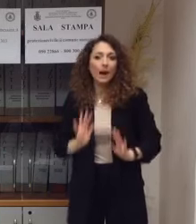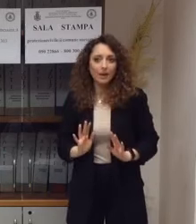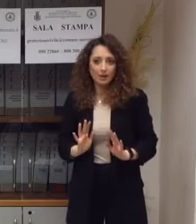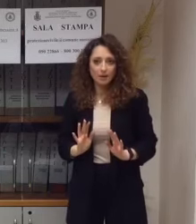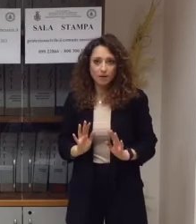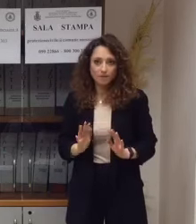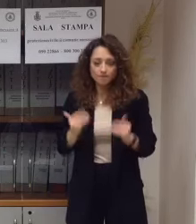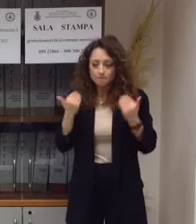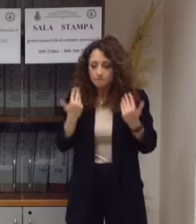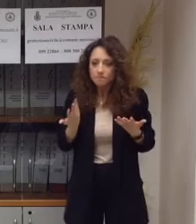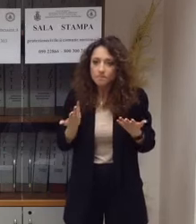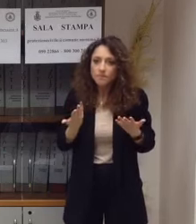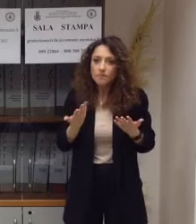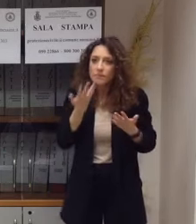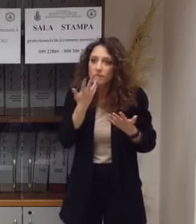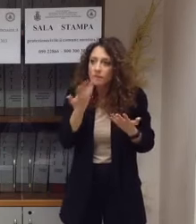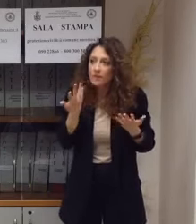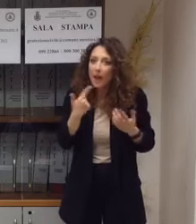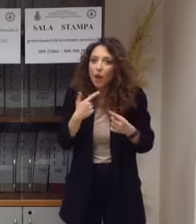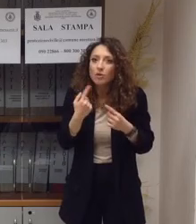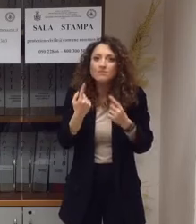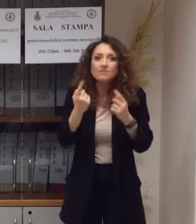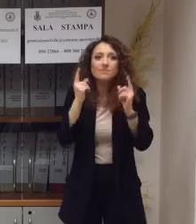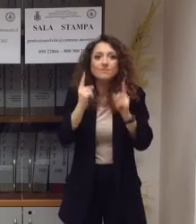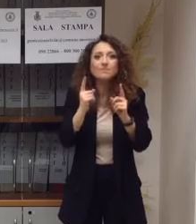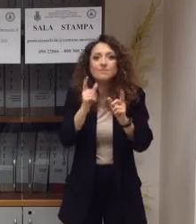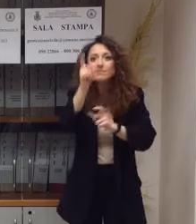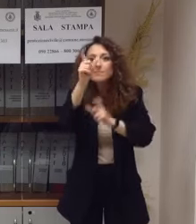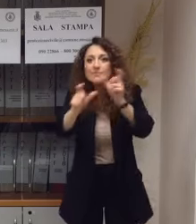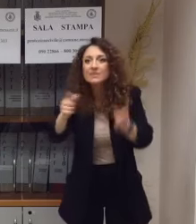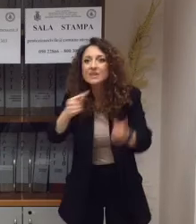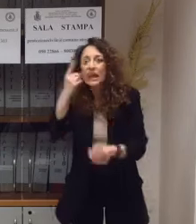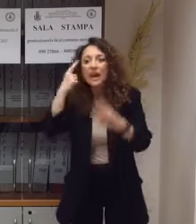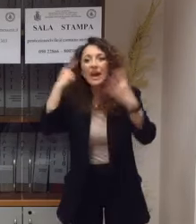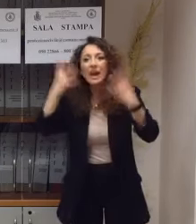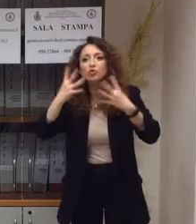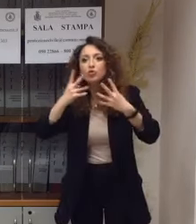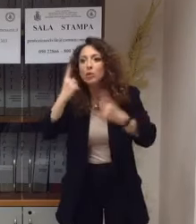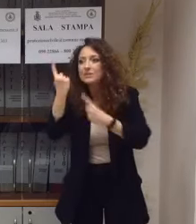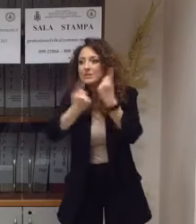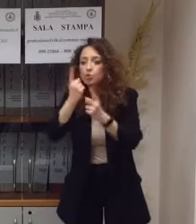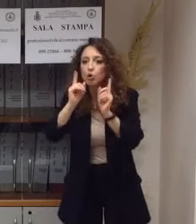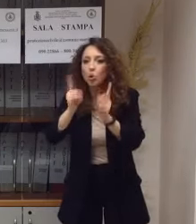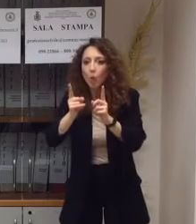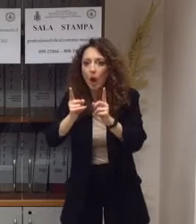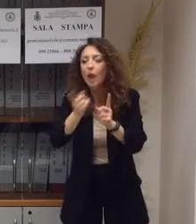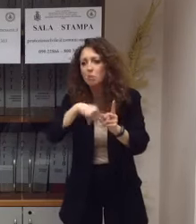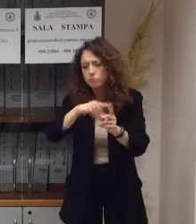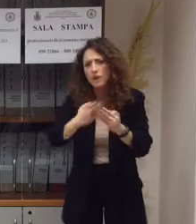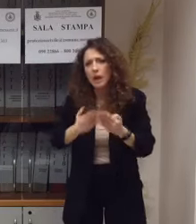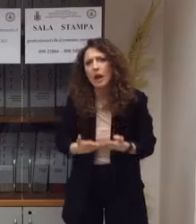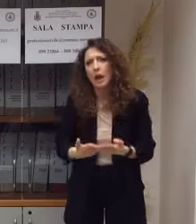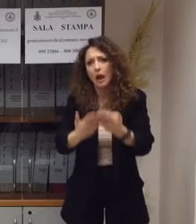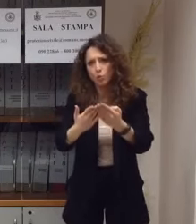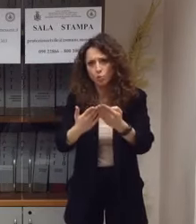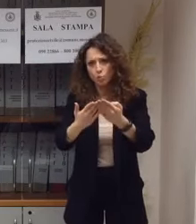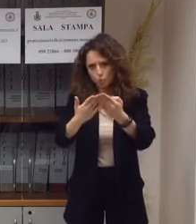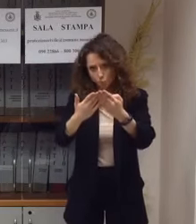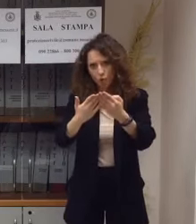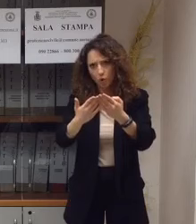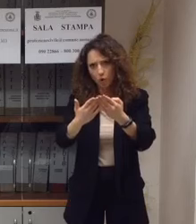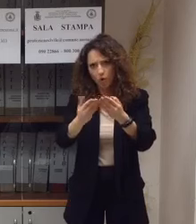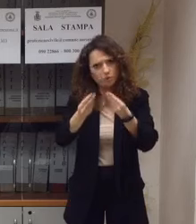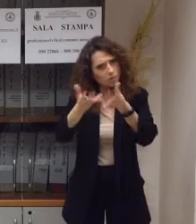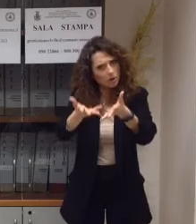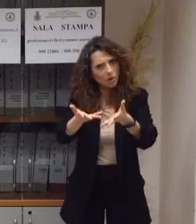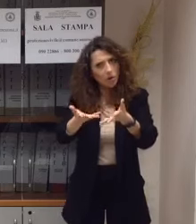vi veniamo incontro, ragioniamo per cassa, vi diamo l'aiuto. Voi, mi fido di te, mi